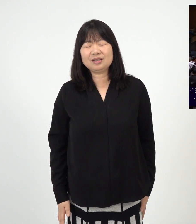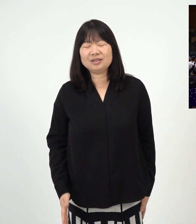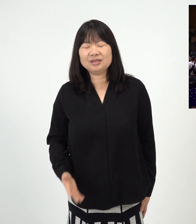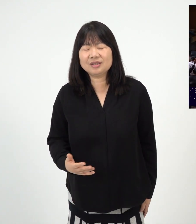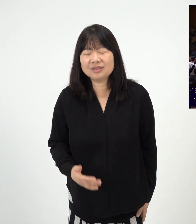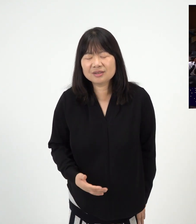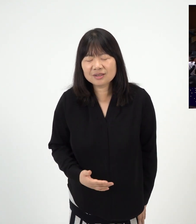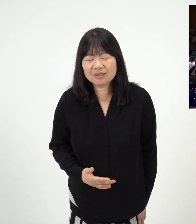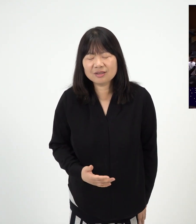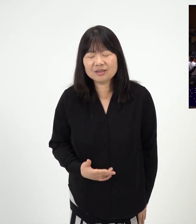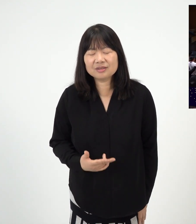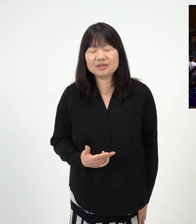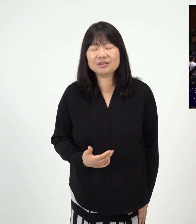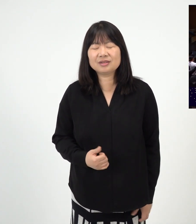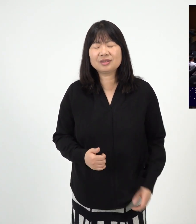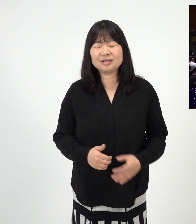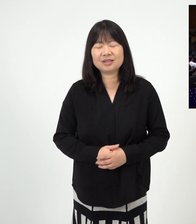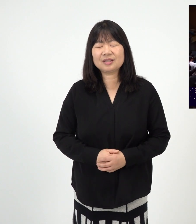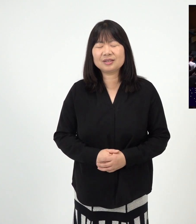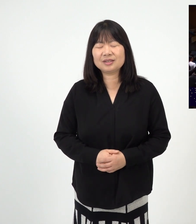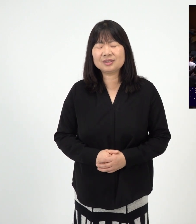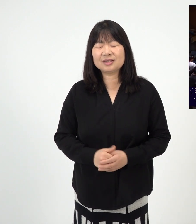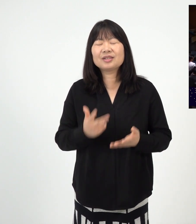주만 의지하리.